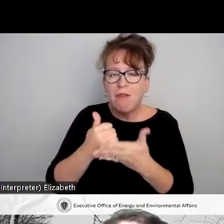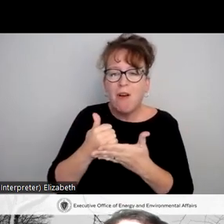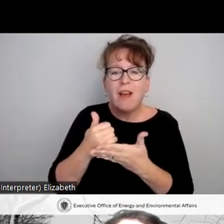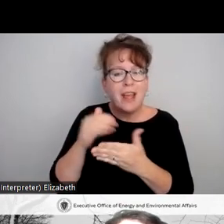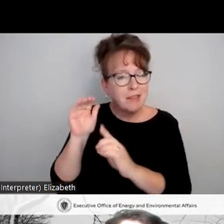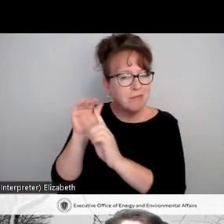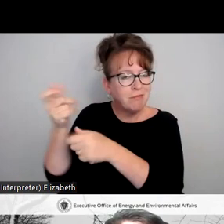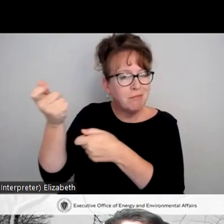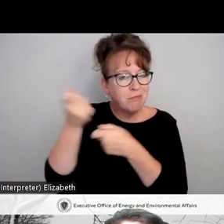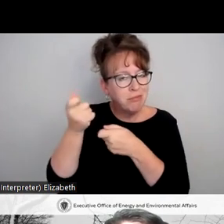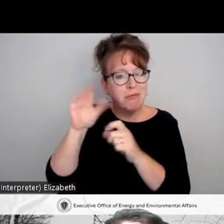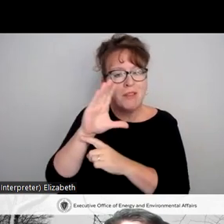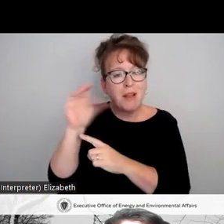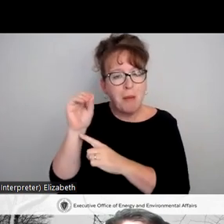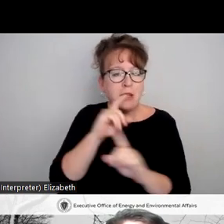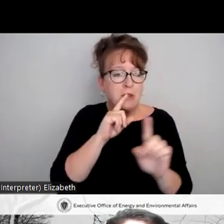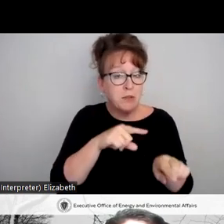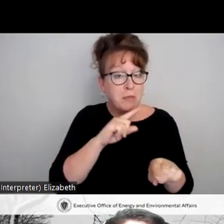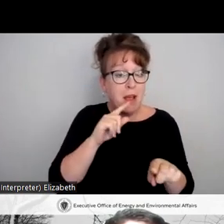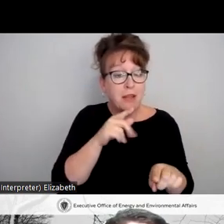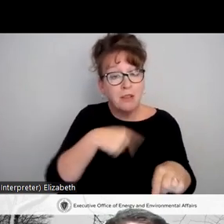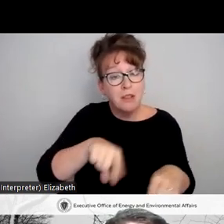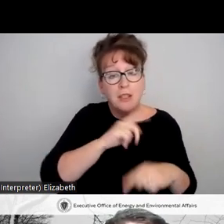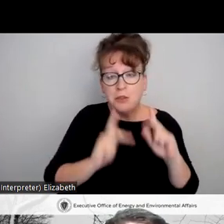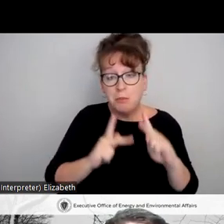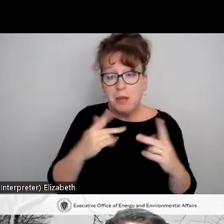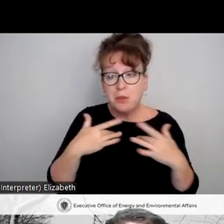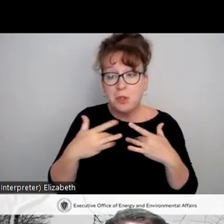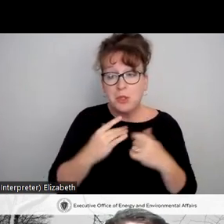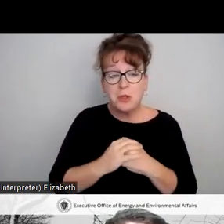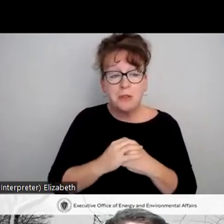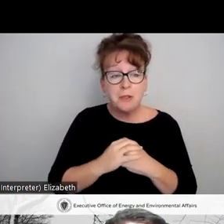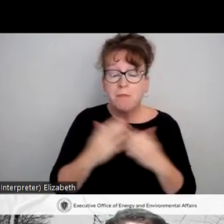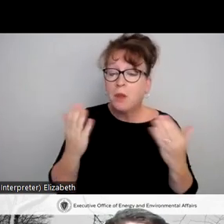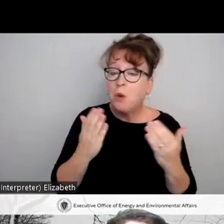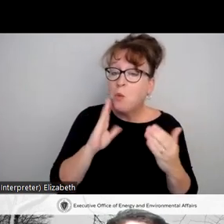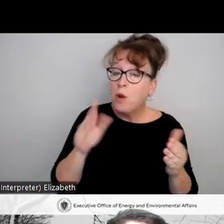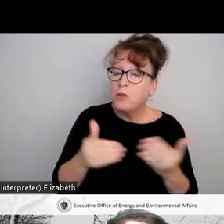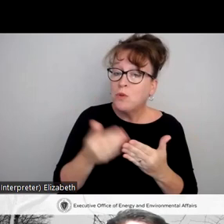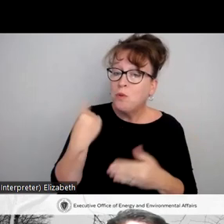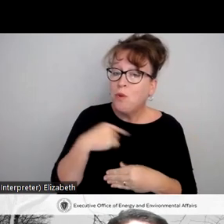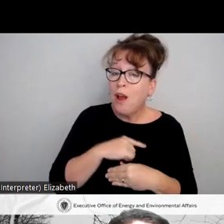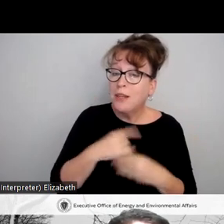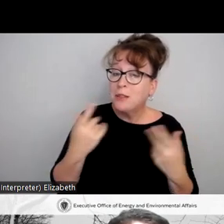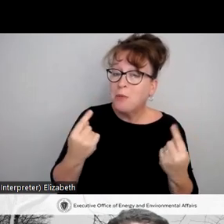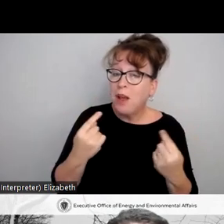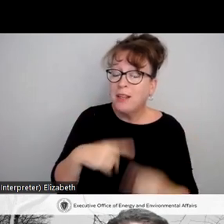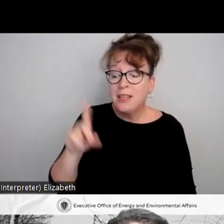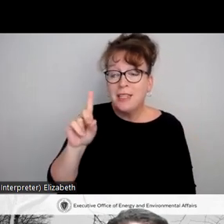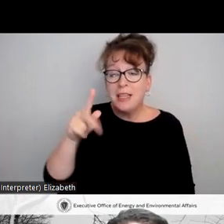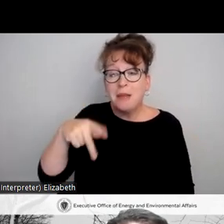tratan de responder a quejas y problemas que se eh